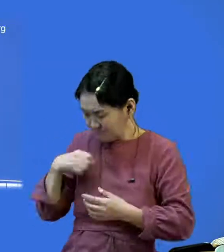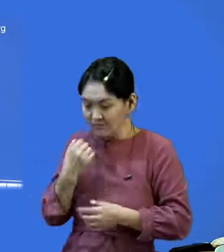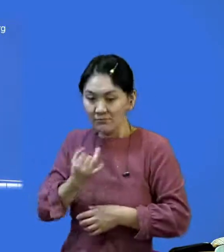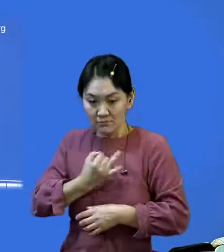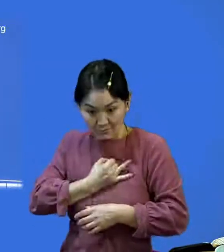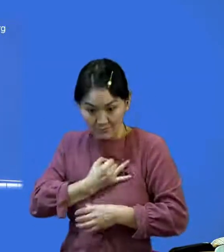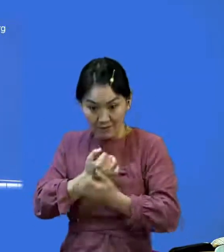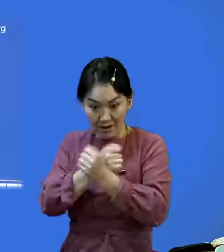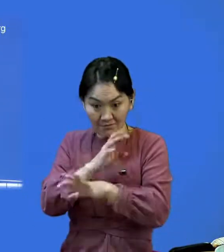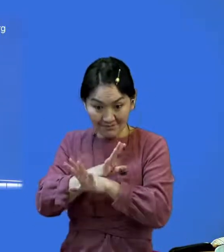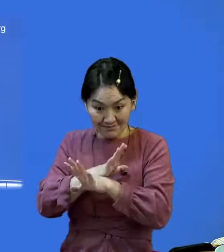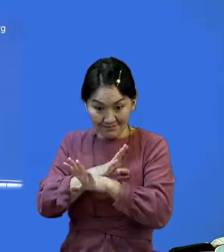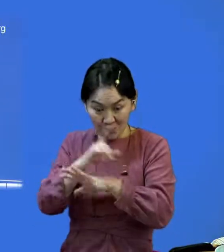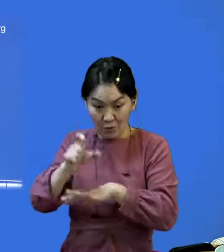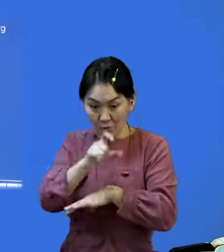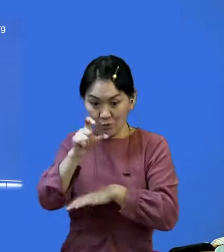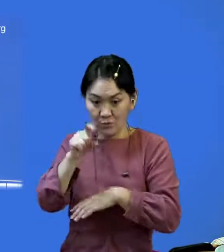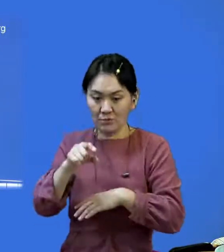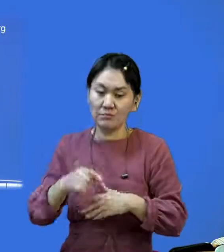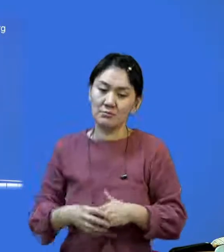итгэсэн аврагдсан хүмүүсийг хэлээд.